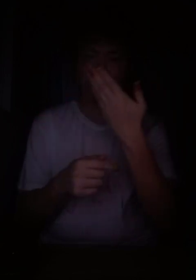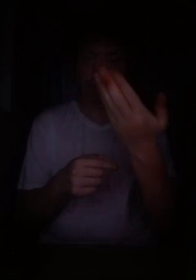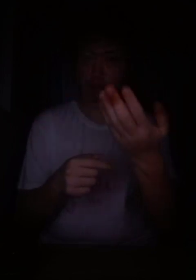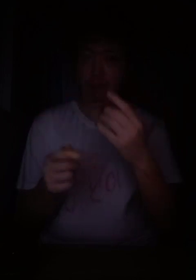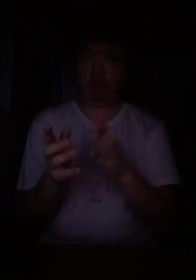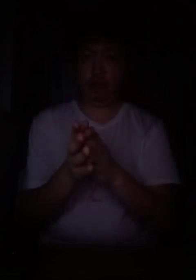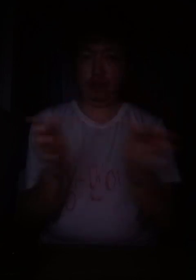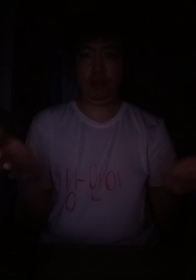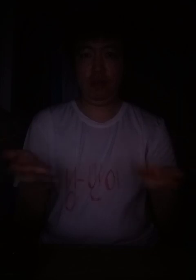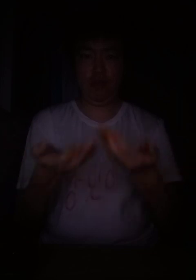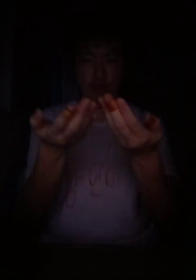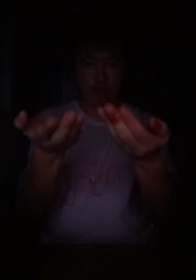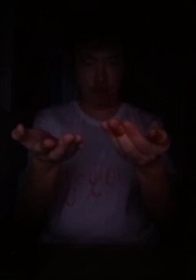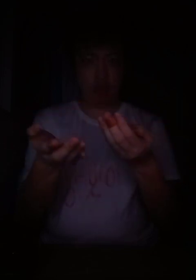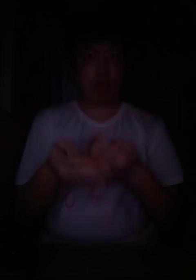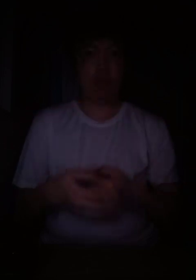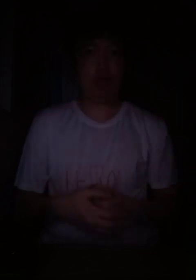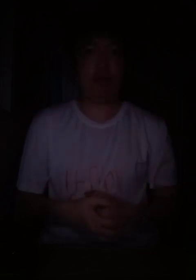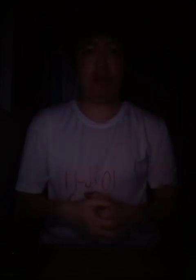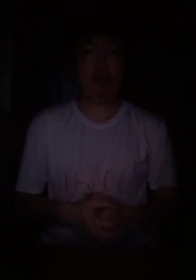계속 이야기를 이어나가겠습니다.